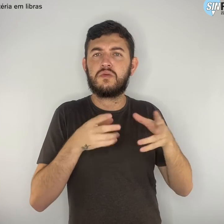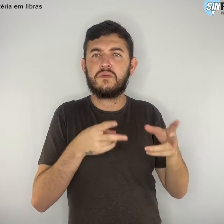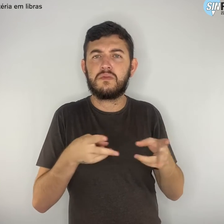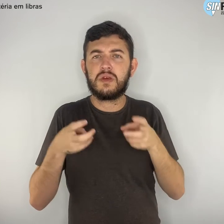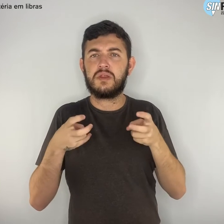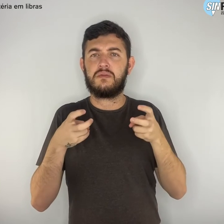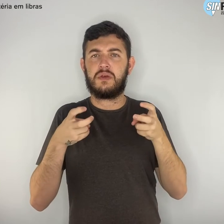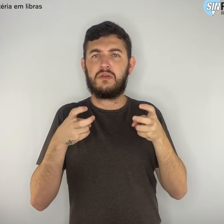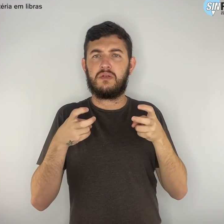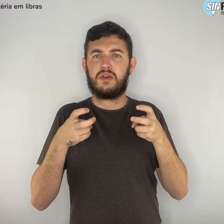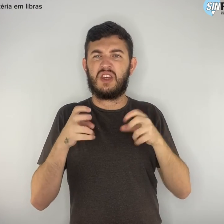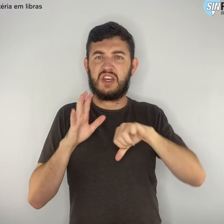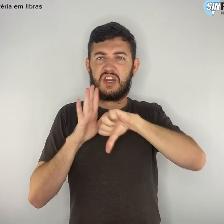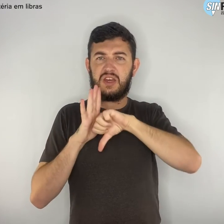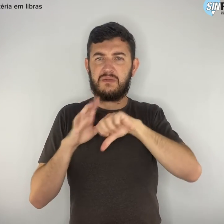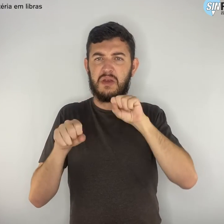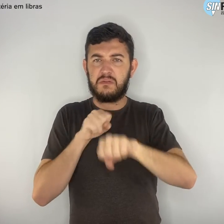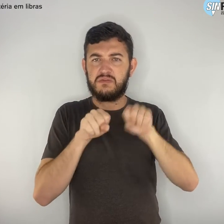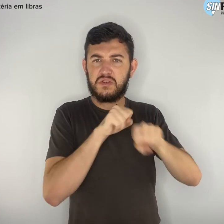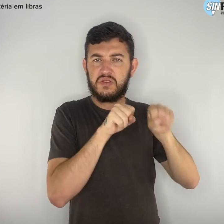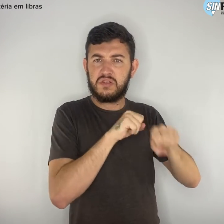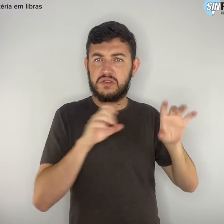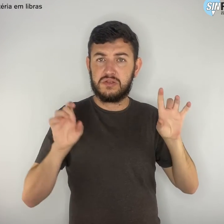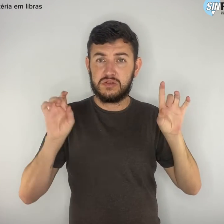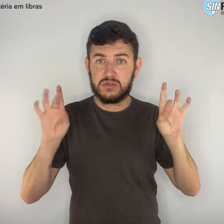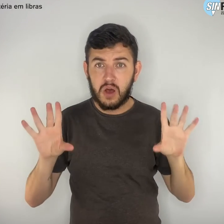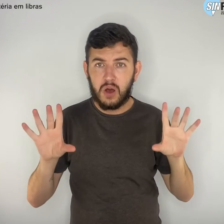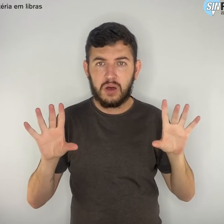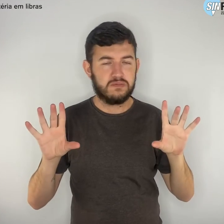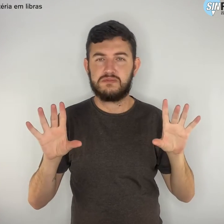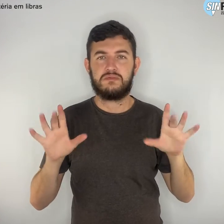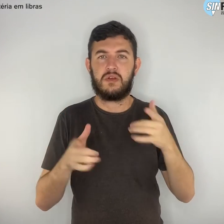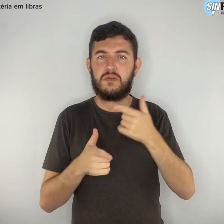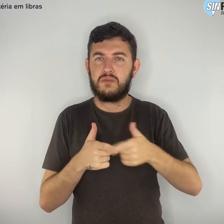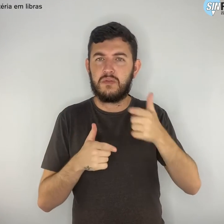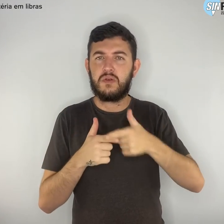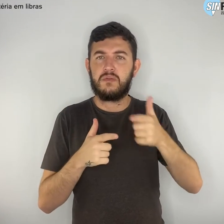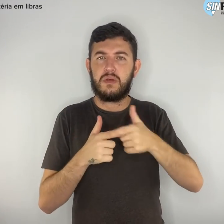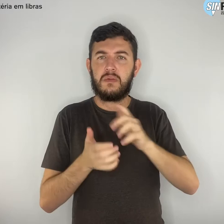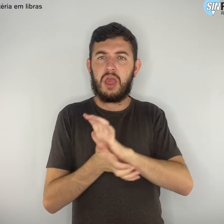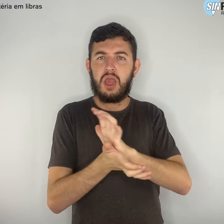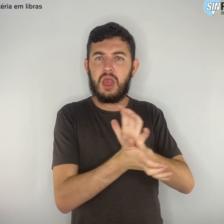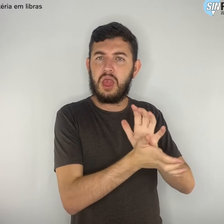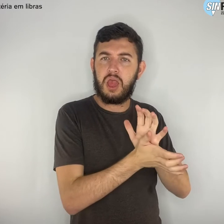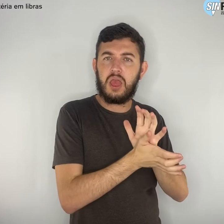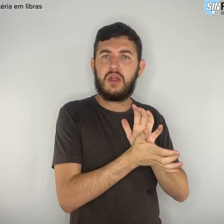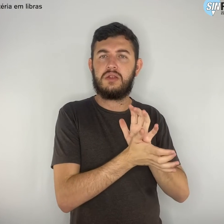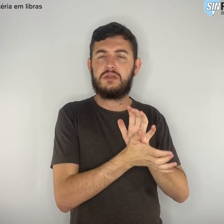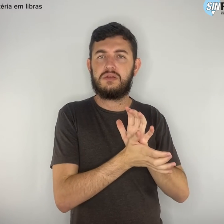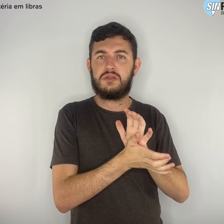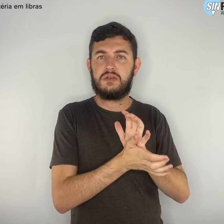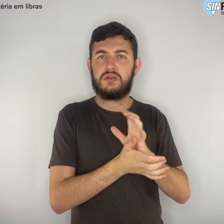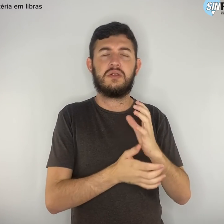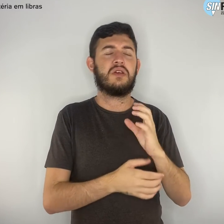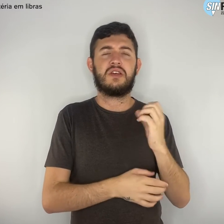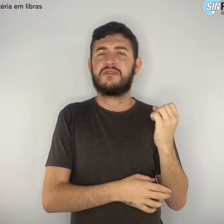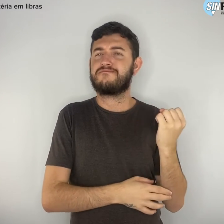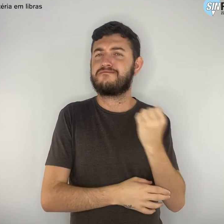de genocídio, e sim uma crise humanitária. A situação é tão grave que parece ter